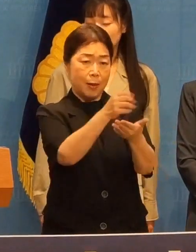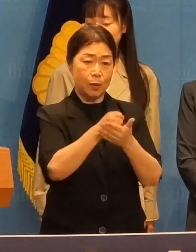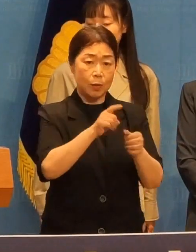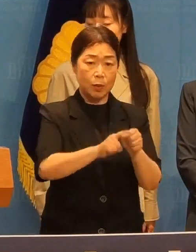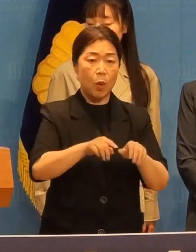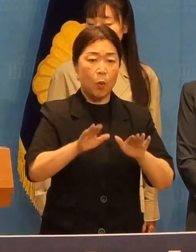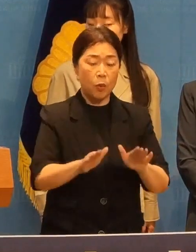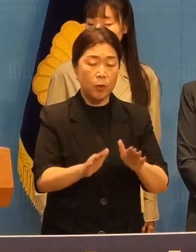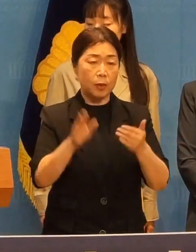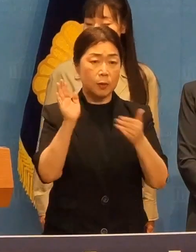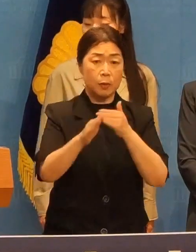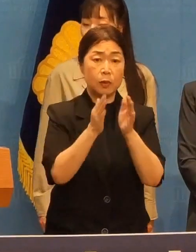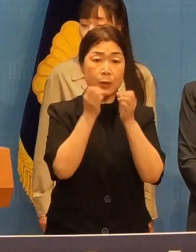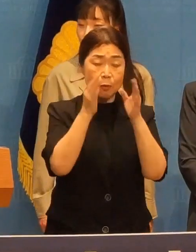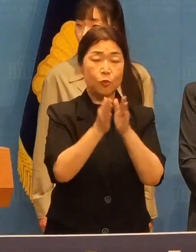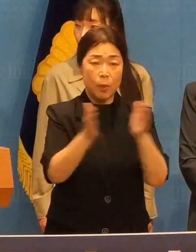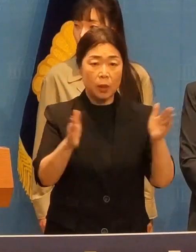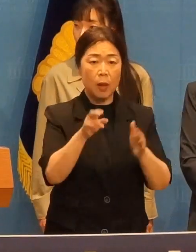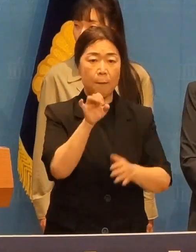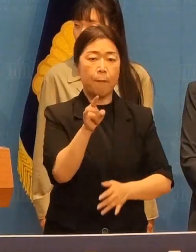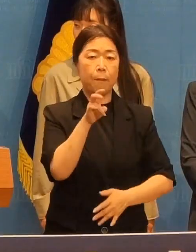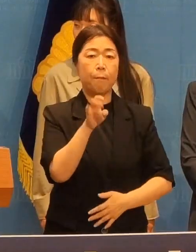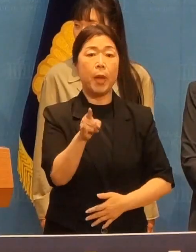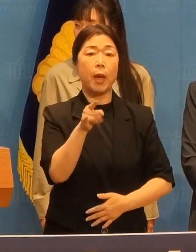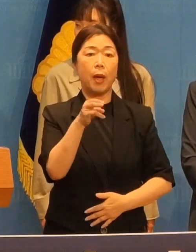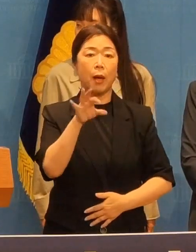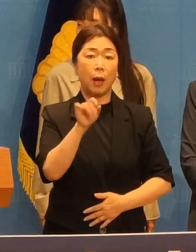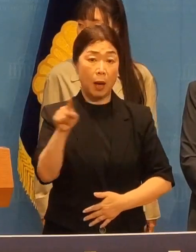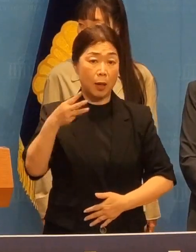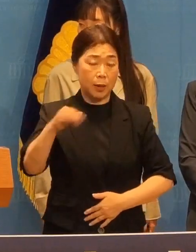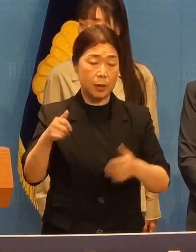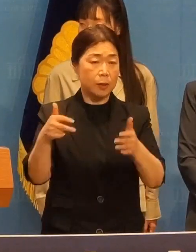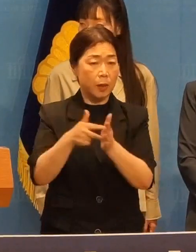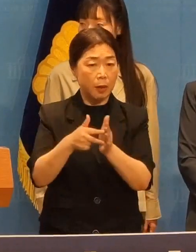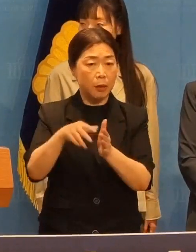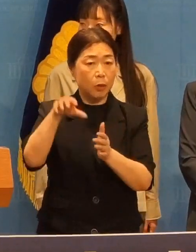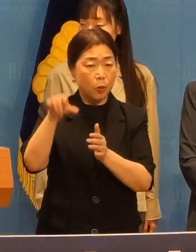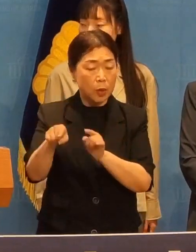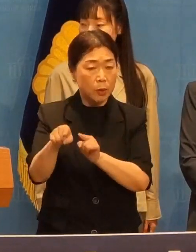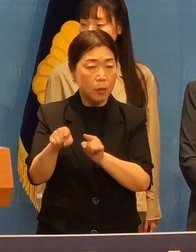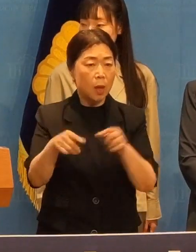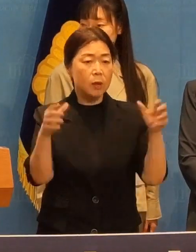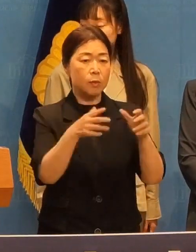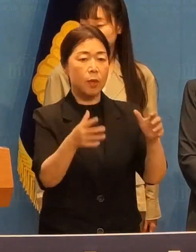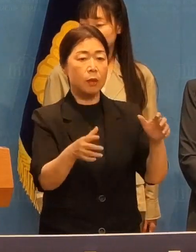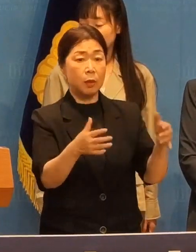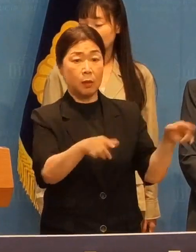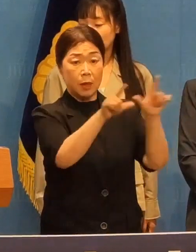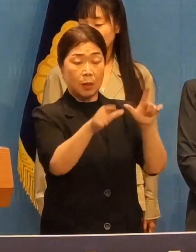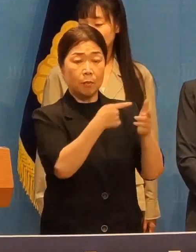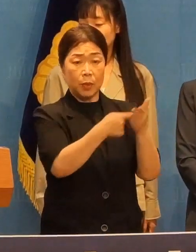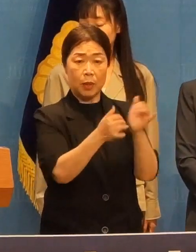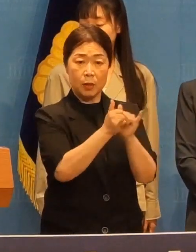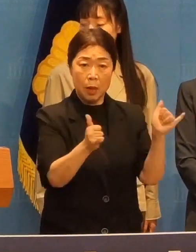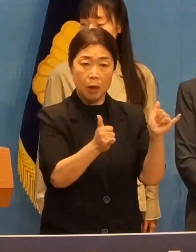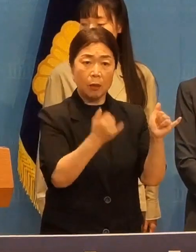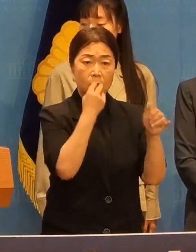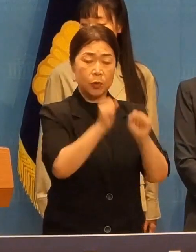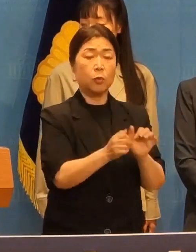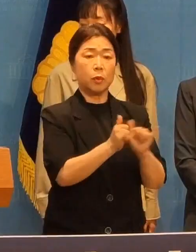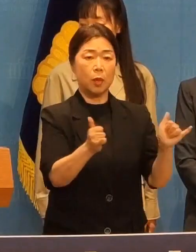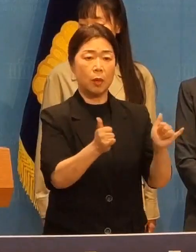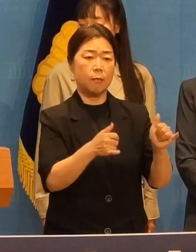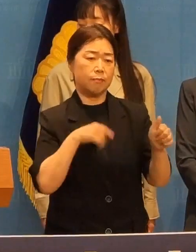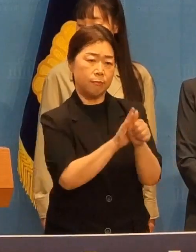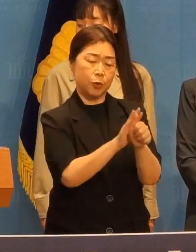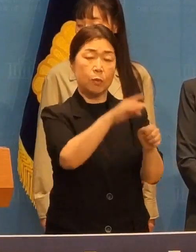메아리 재단 우리는 집단 수용시설 피해 생존자들을 위해 함께하고 국가로부터 다시는